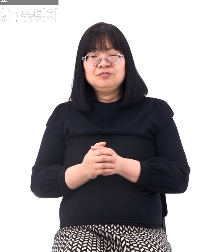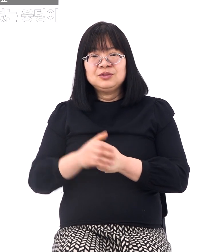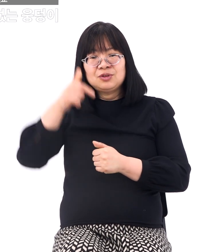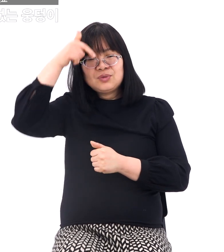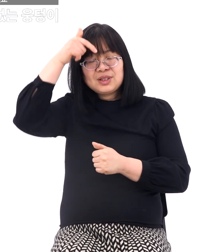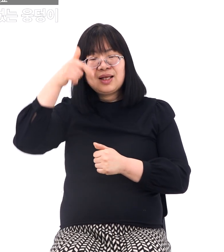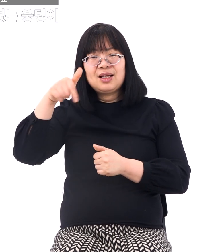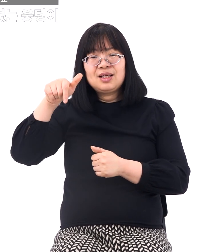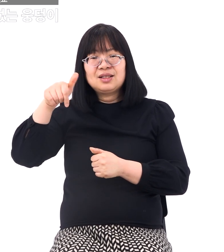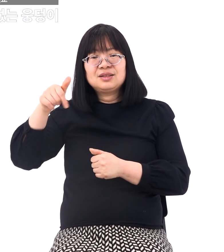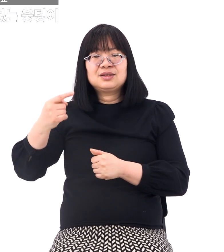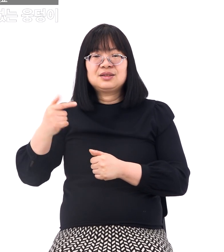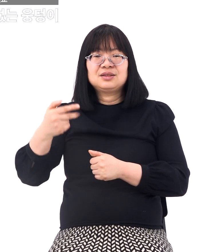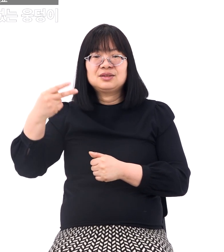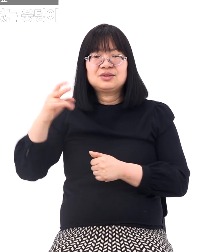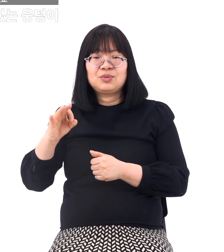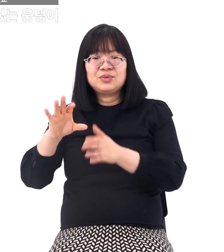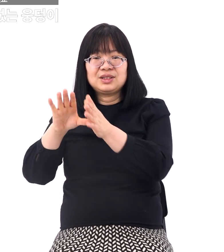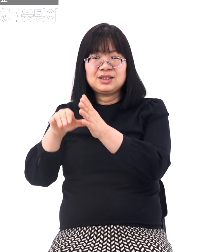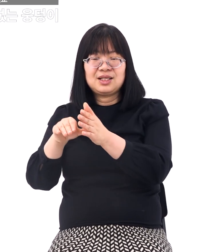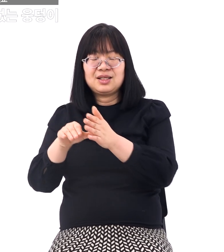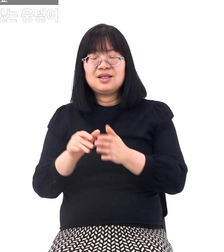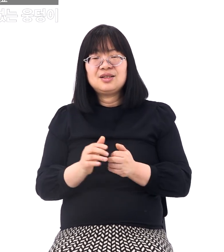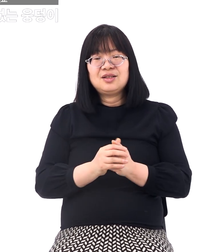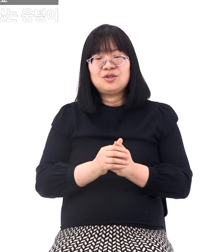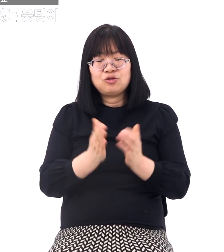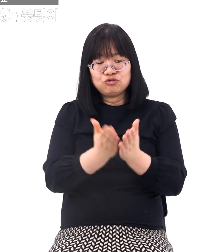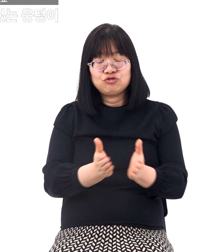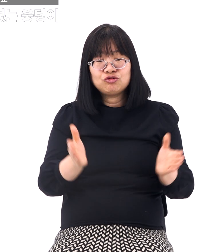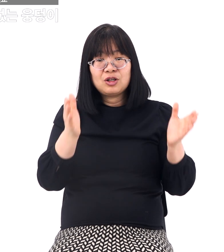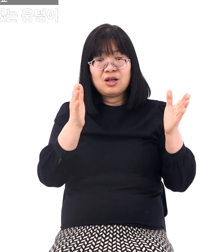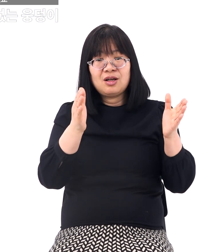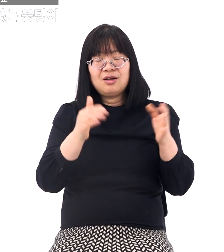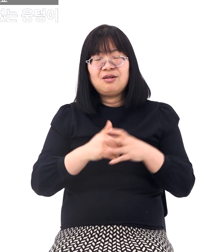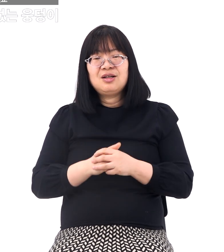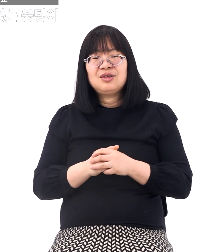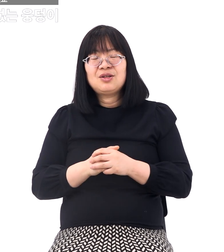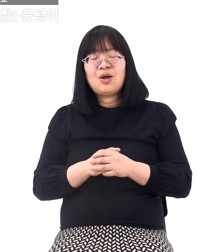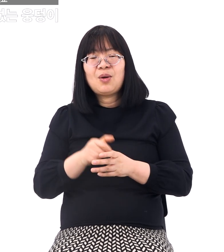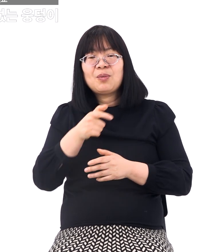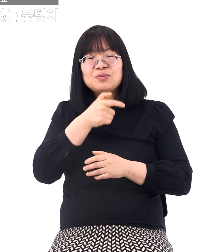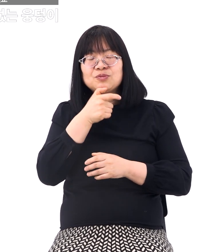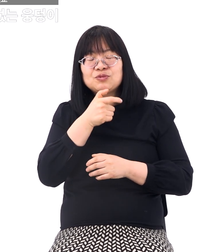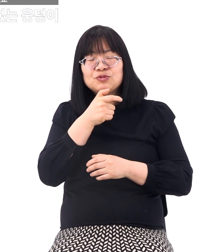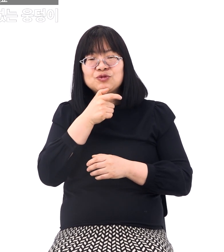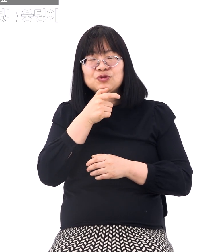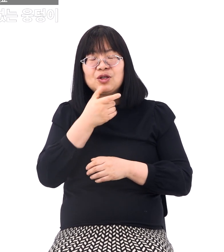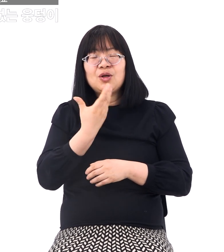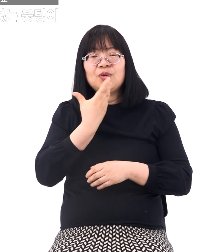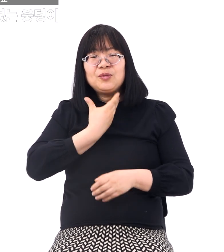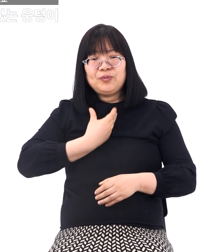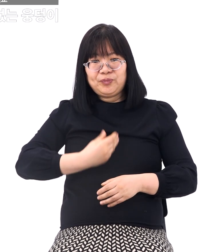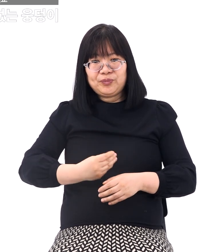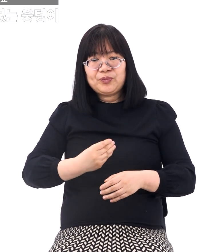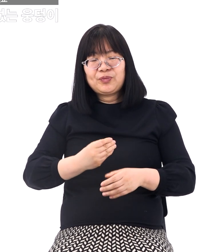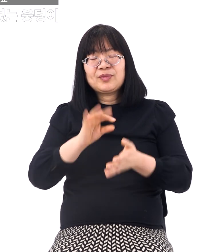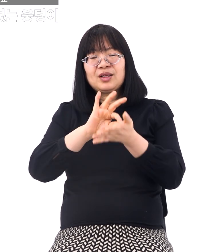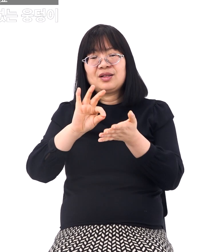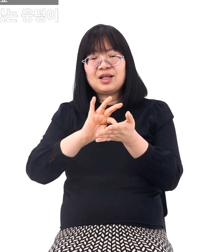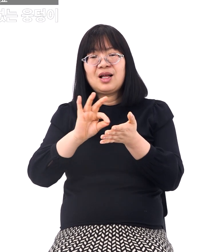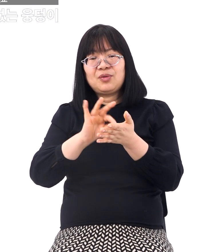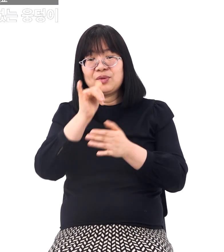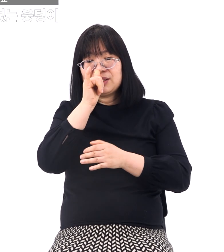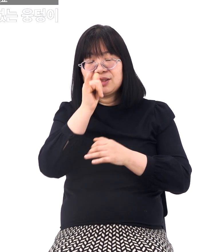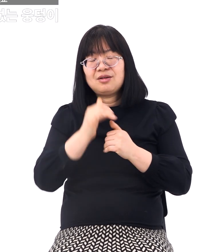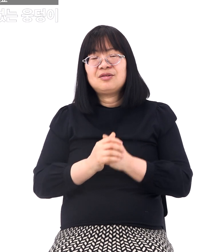고대 근동 시대에는 이 구덩이를 이제 물 식수용의 출처로 많이들